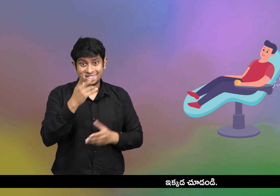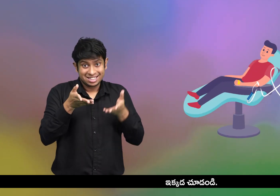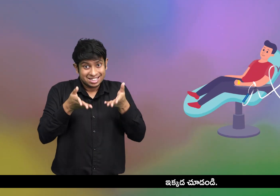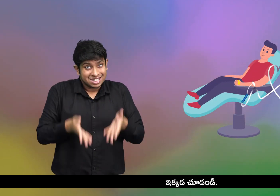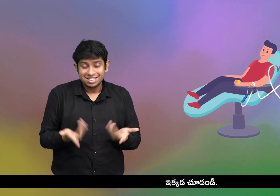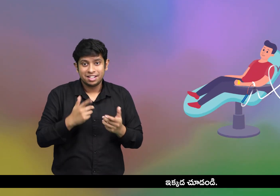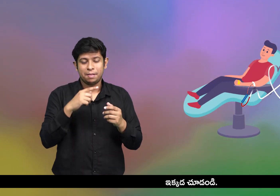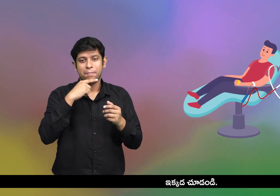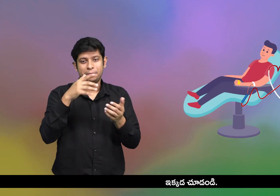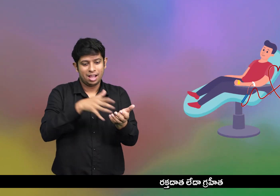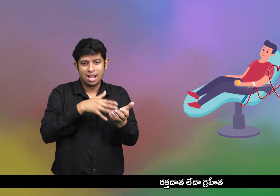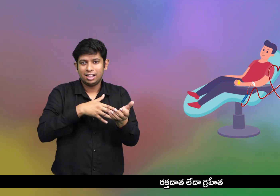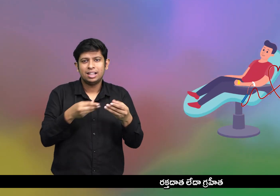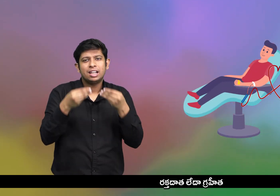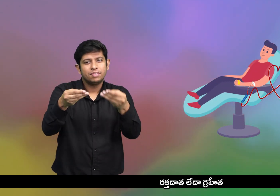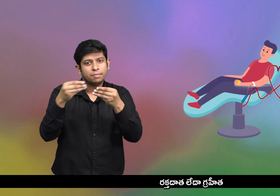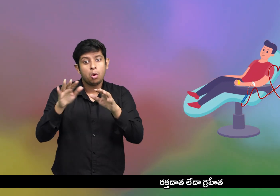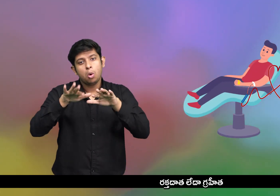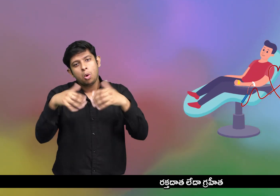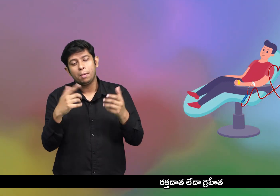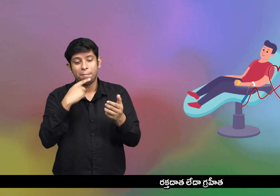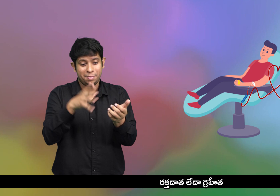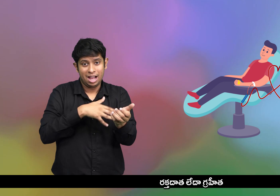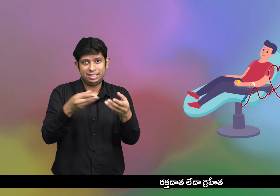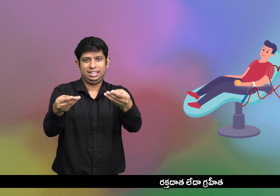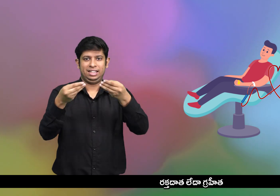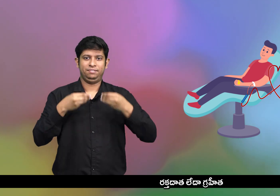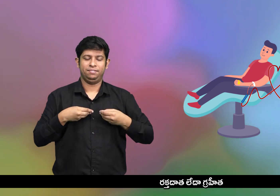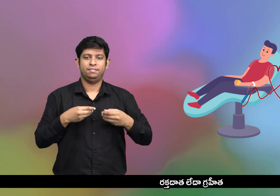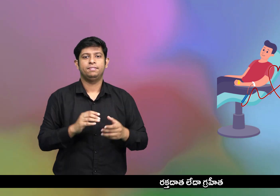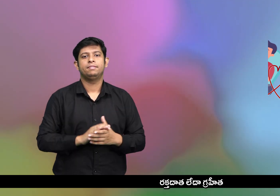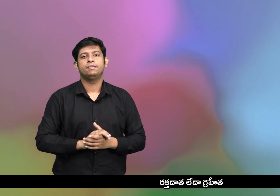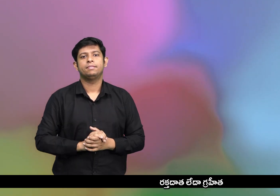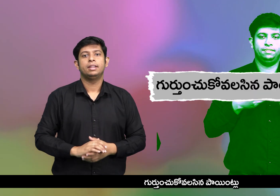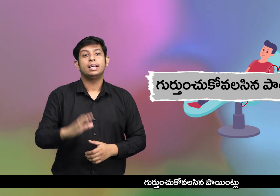ఇక్కడ చూడండి, రక్తదాత లేదా గ్రహీత.